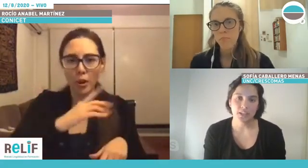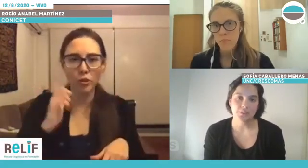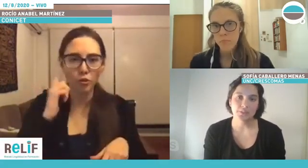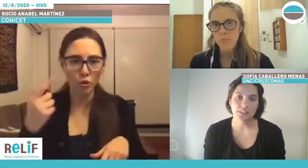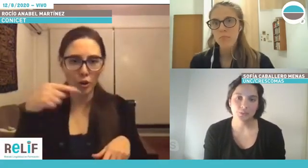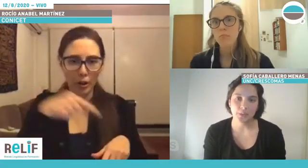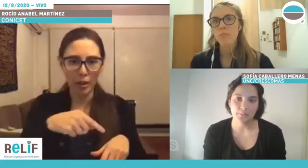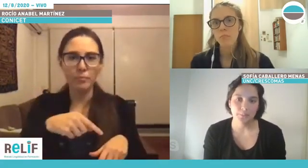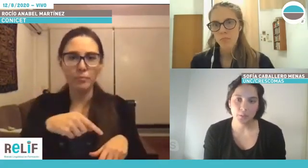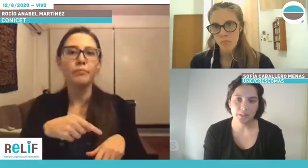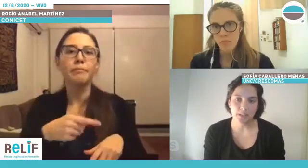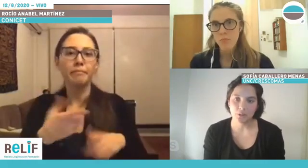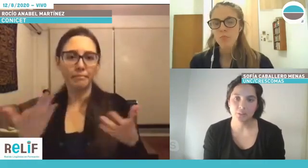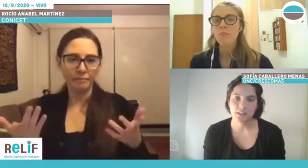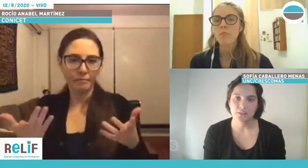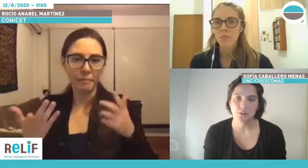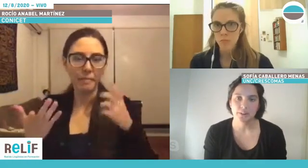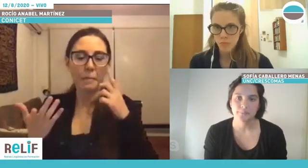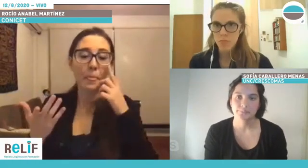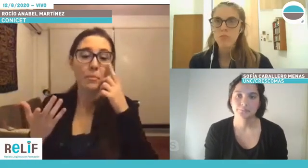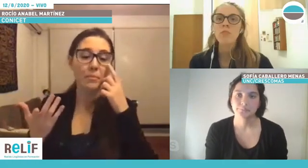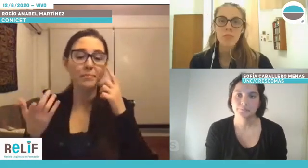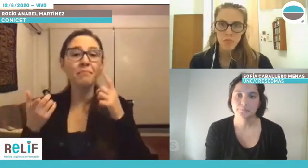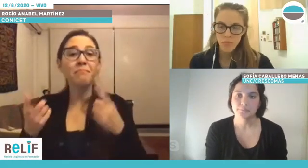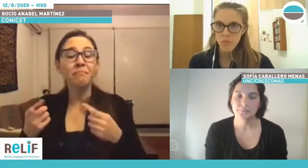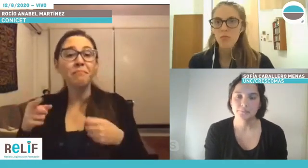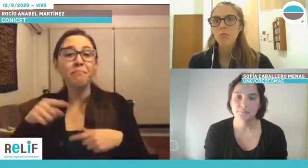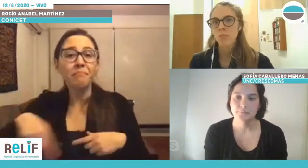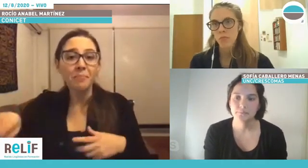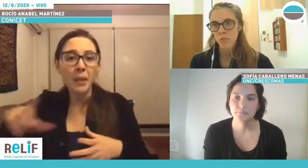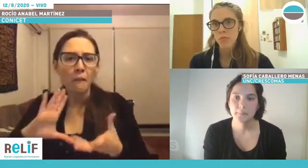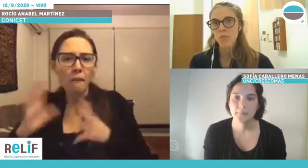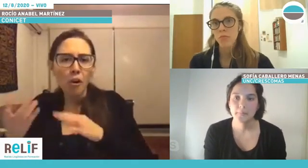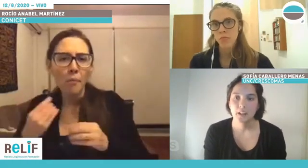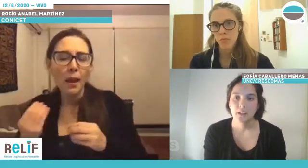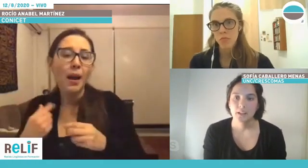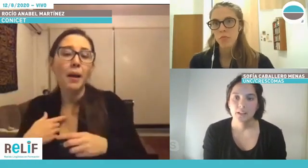O sea, comunicación natural propia de la comunidad sorda.